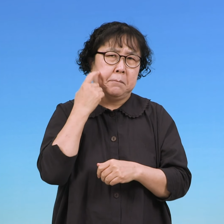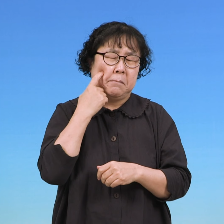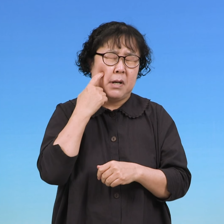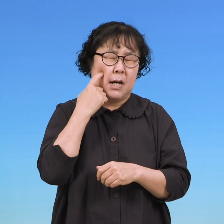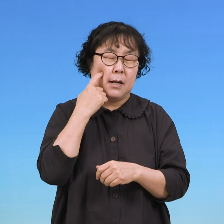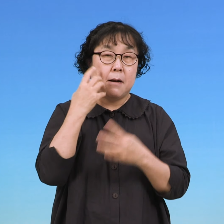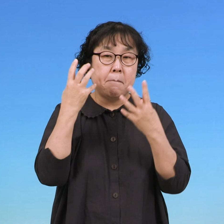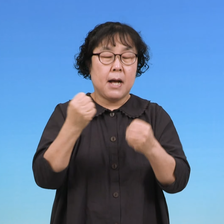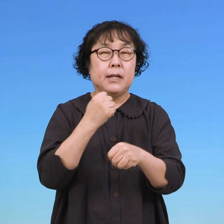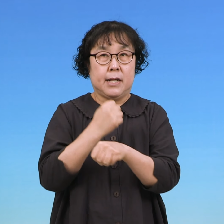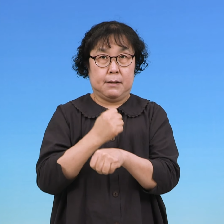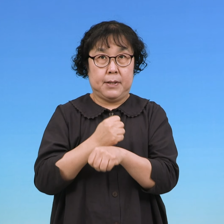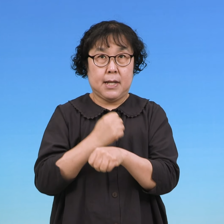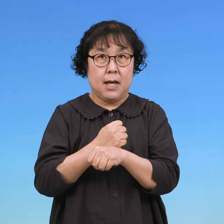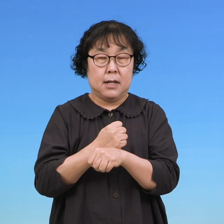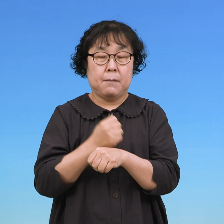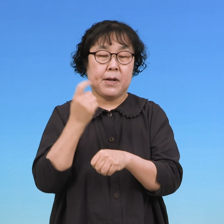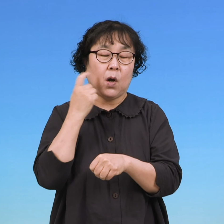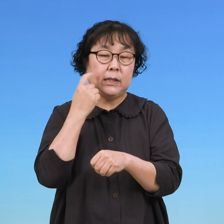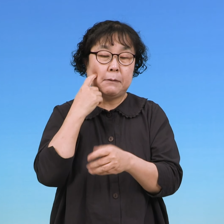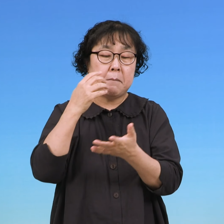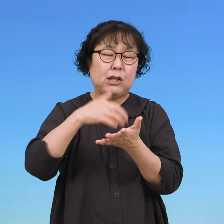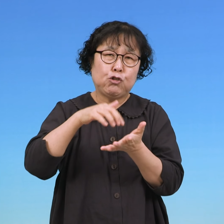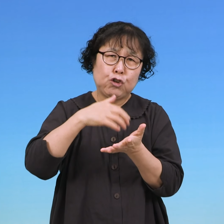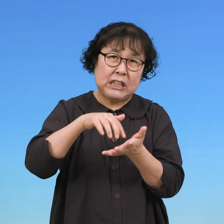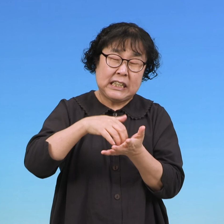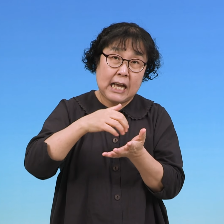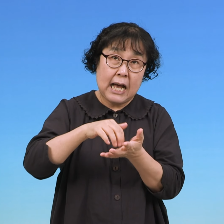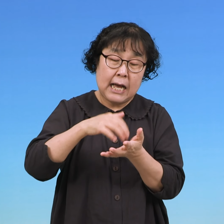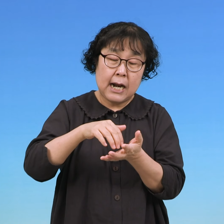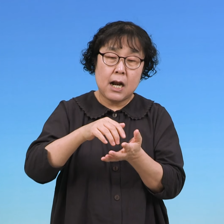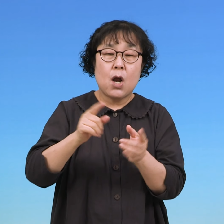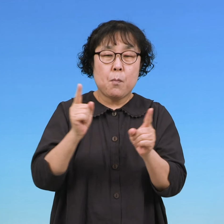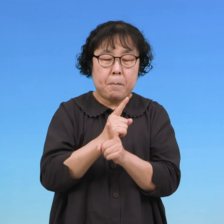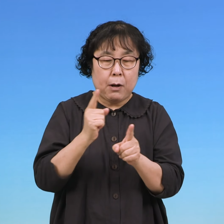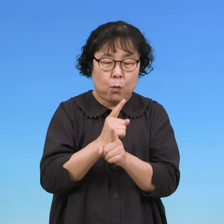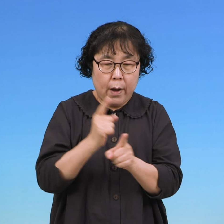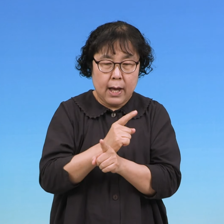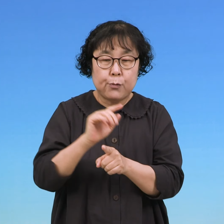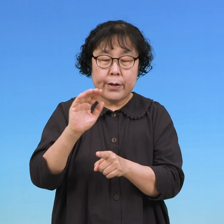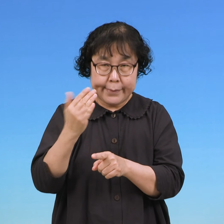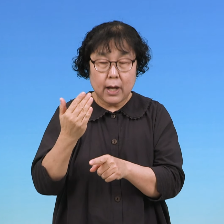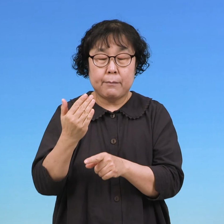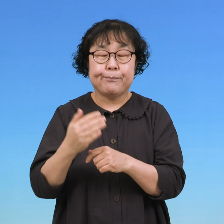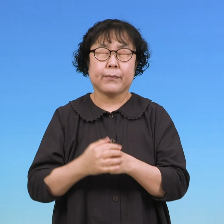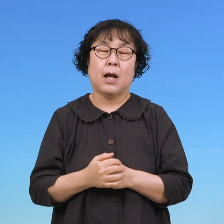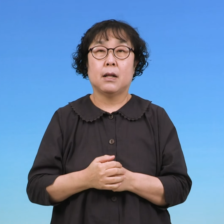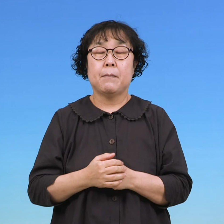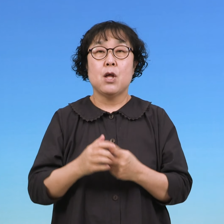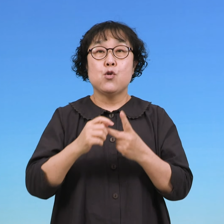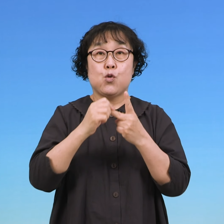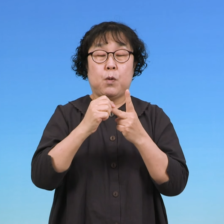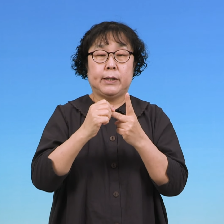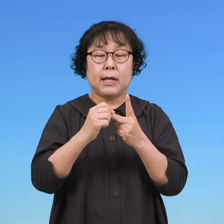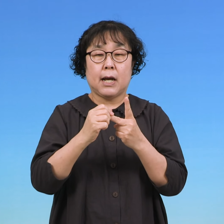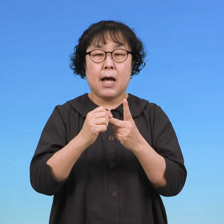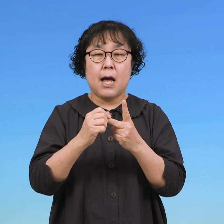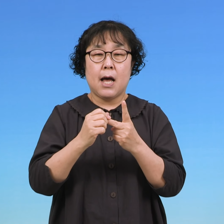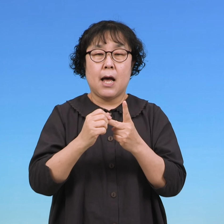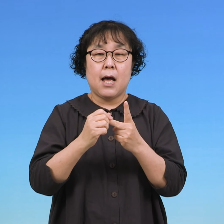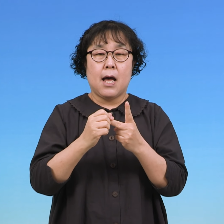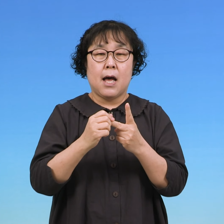같다. 그래서 이게 허수로 한국교회에 고쳐야 될 부분을 점검해 주셨고요. 또 하나 이제